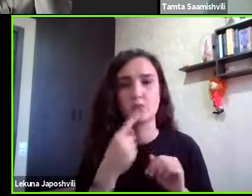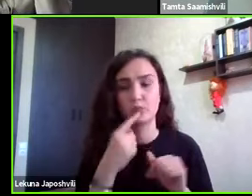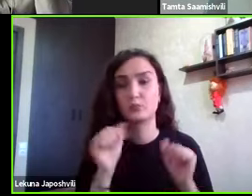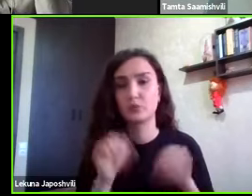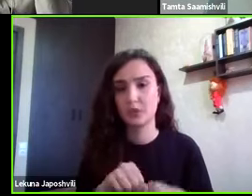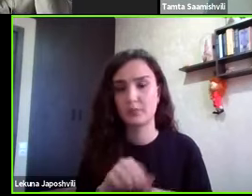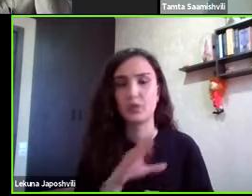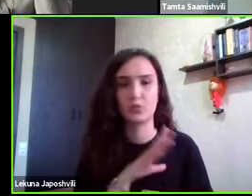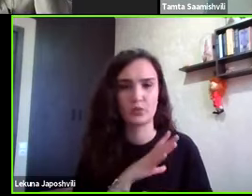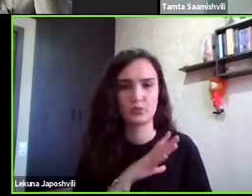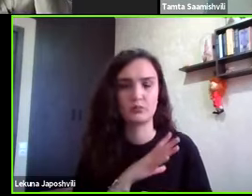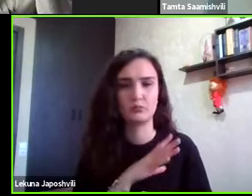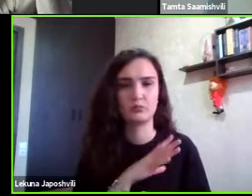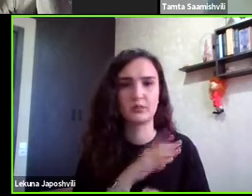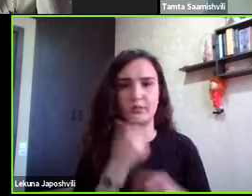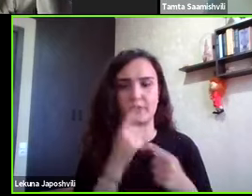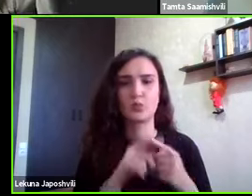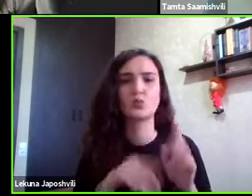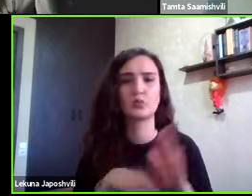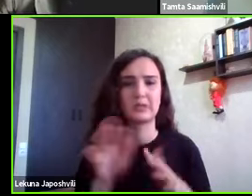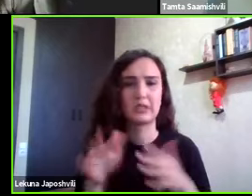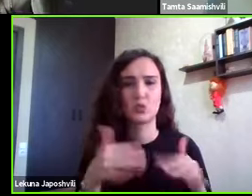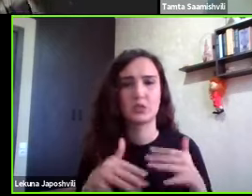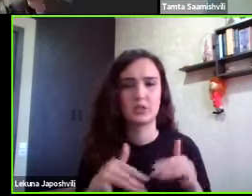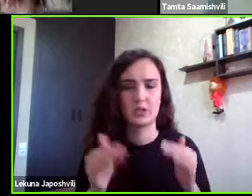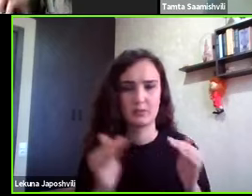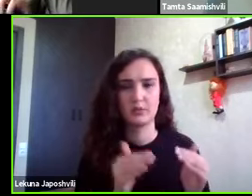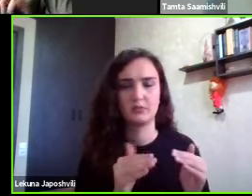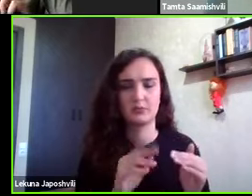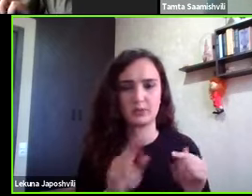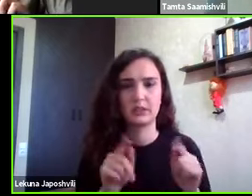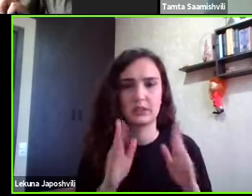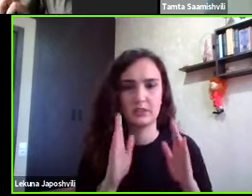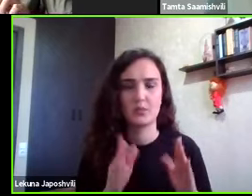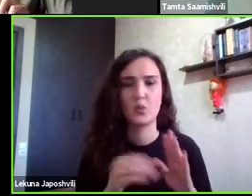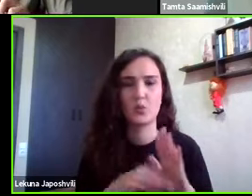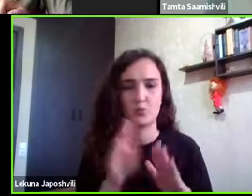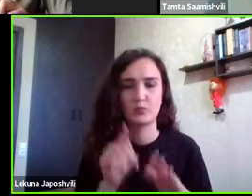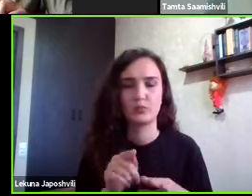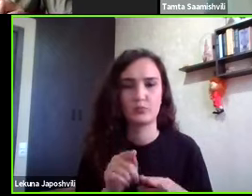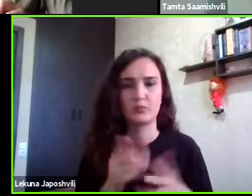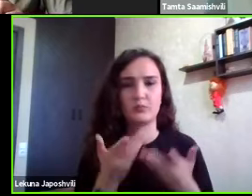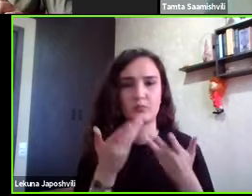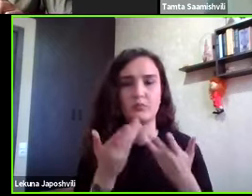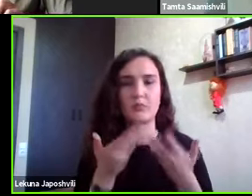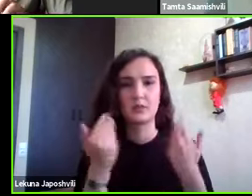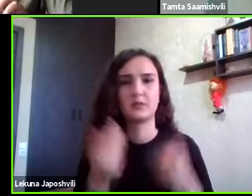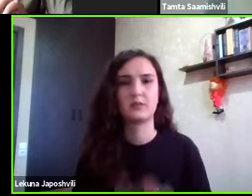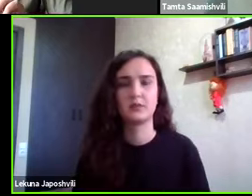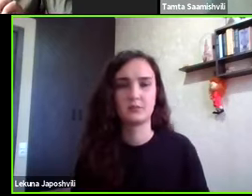რომ იქნება ეს ვირუსი უფრო დასუსტდება და იქნება უფრო მარტი.